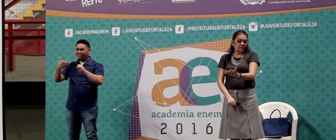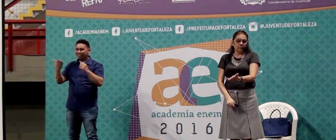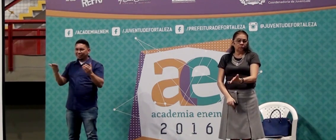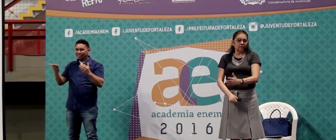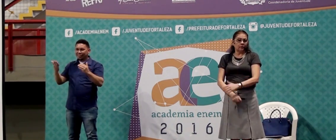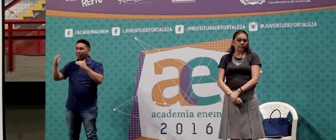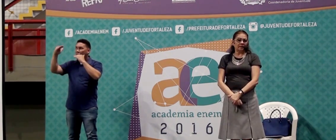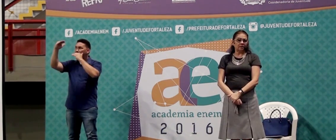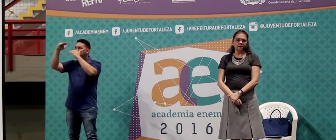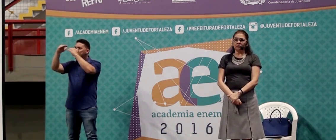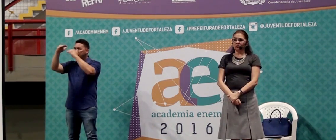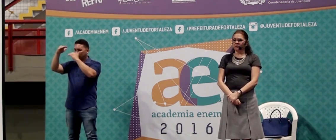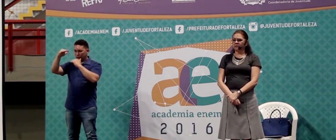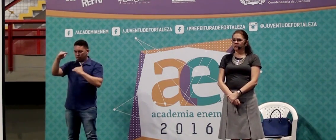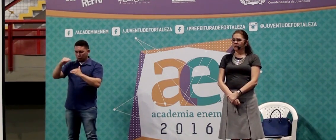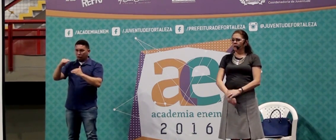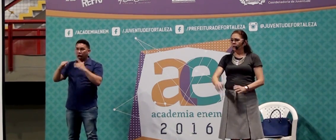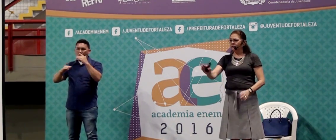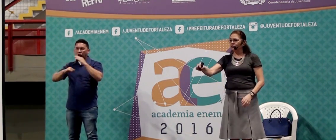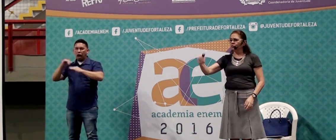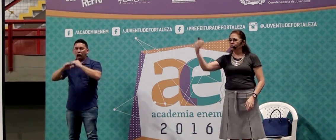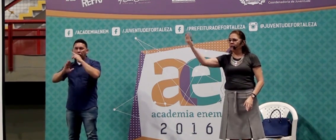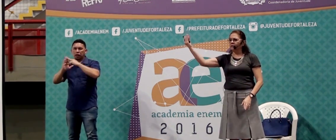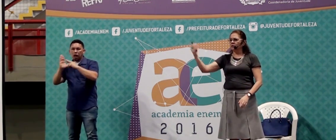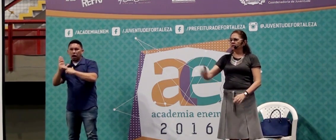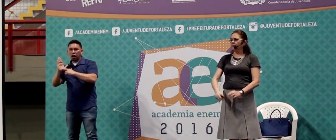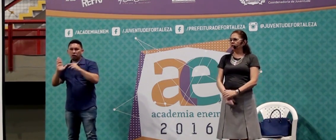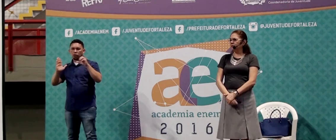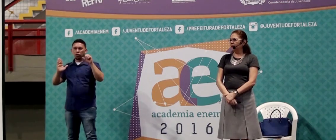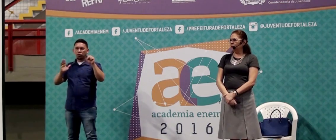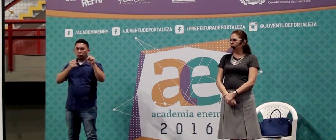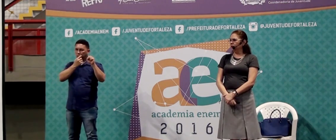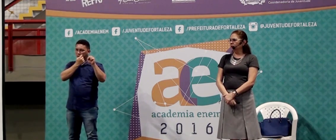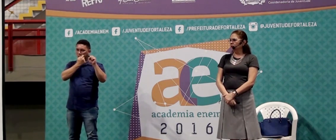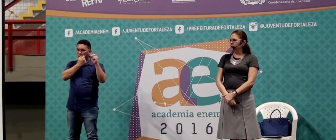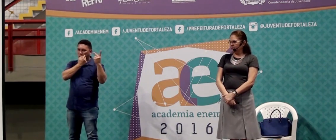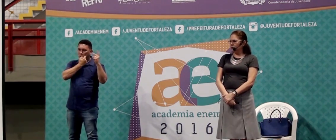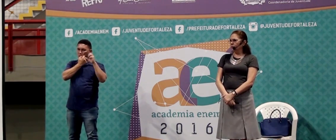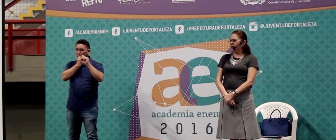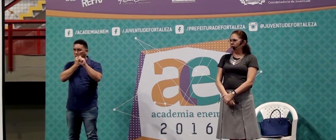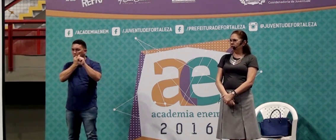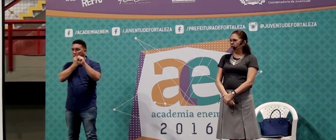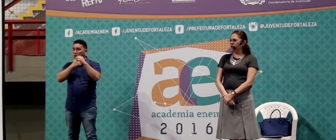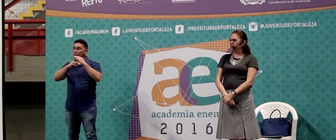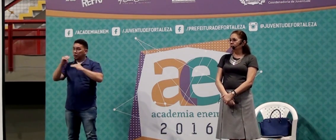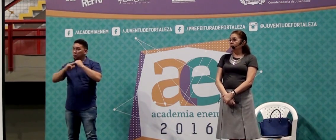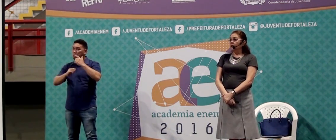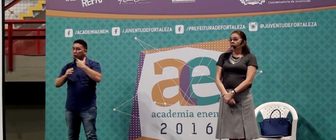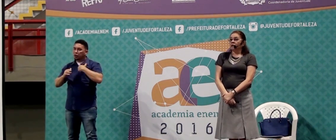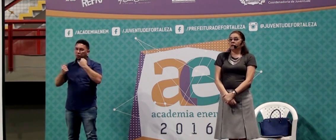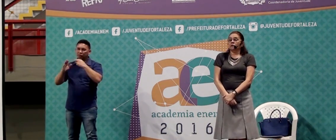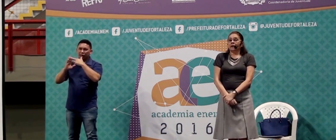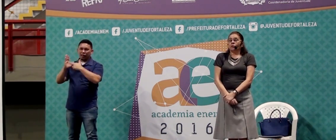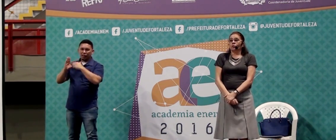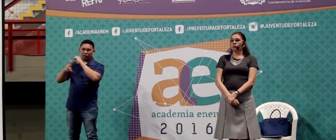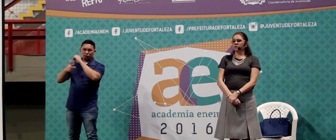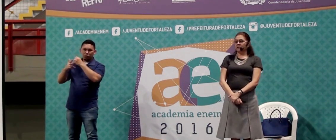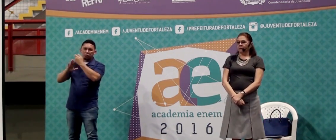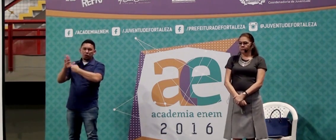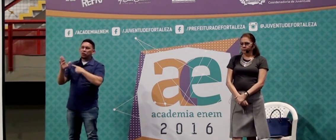vou perder ponto na competência 2, que é o assunto da nossa próxima aula. São as competências.